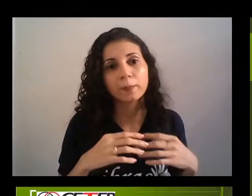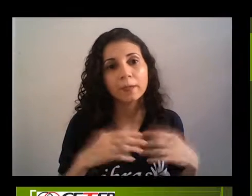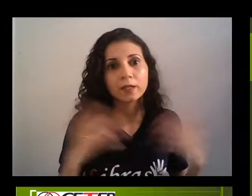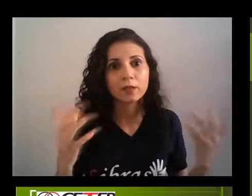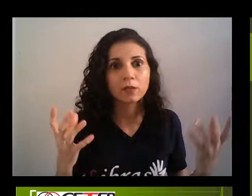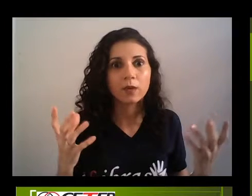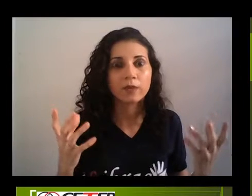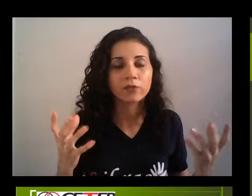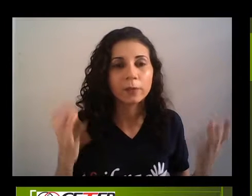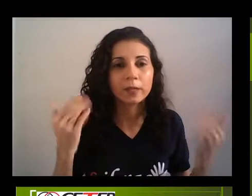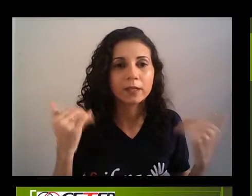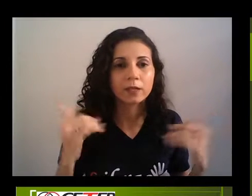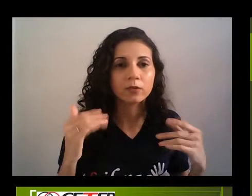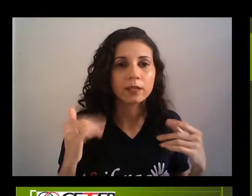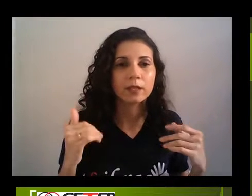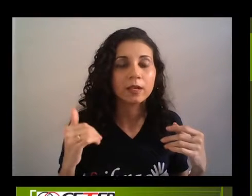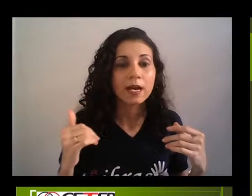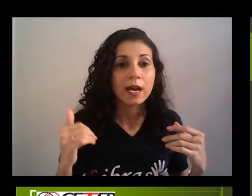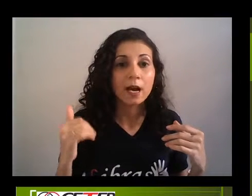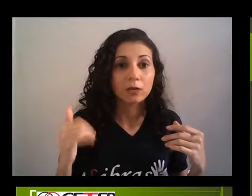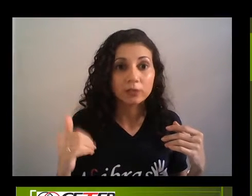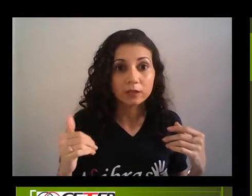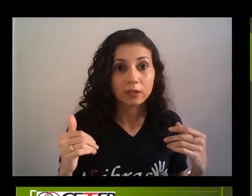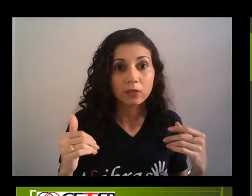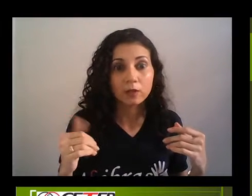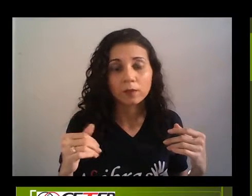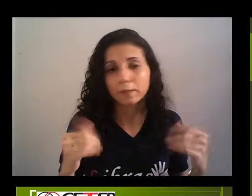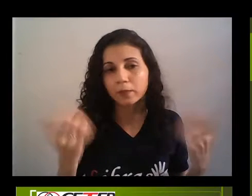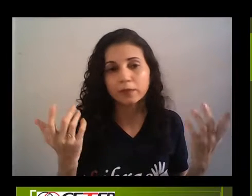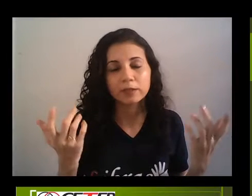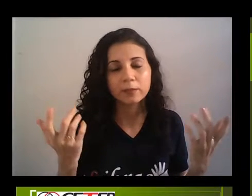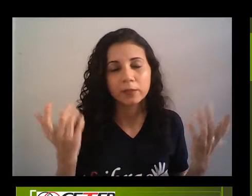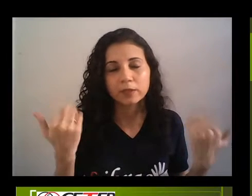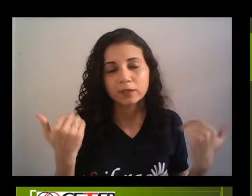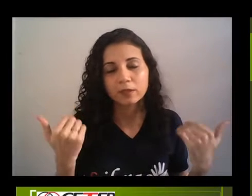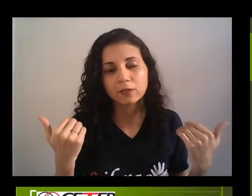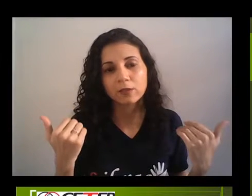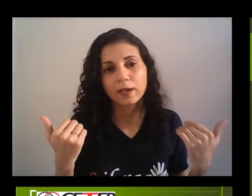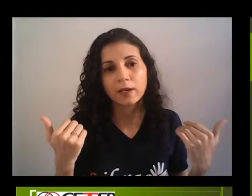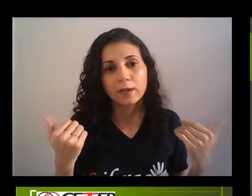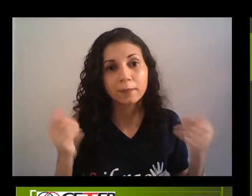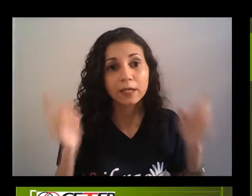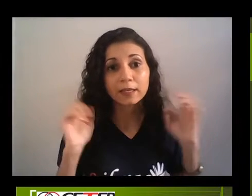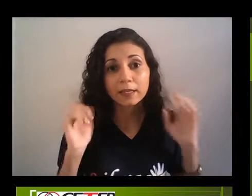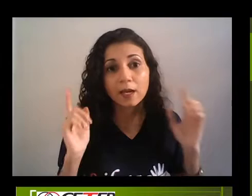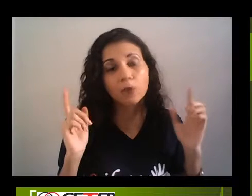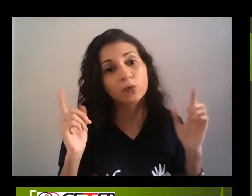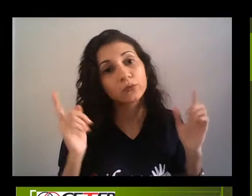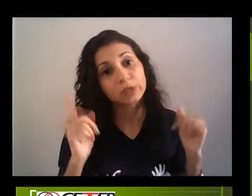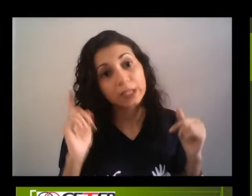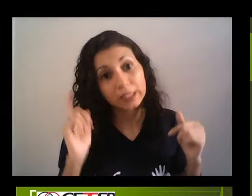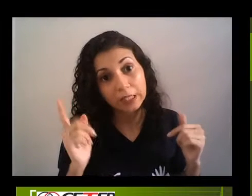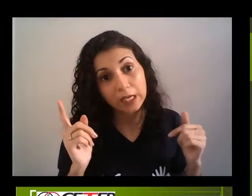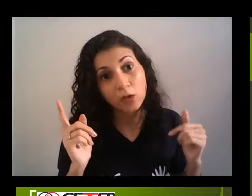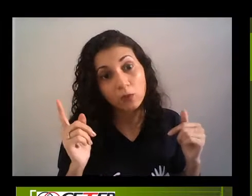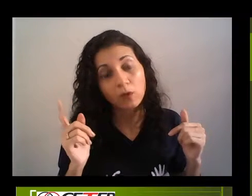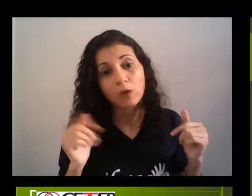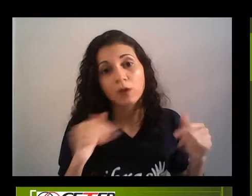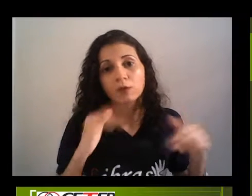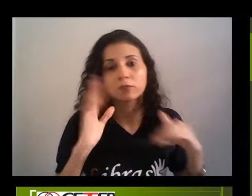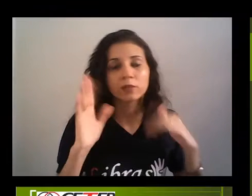pessoa foi perdendo aí a audição, pode ter sido bilateral ou